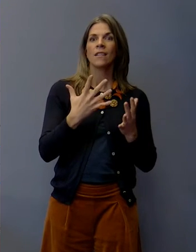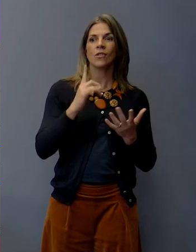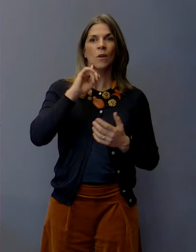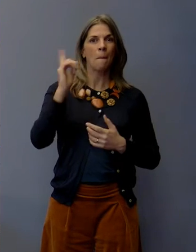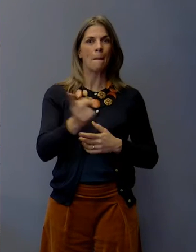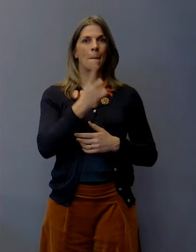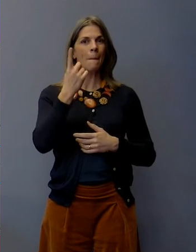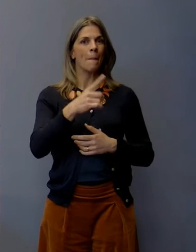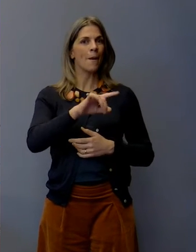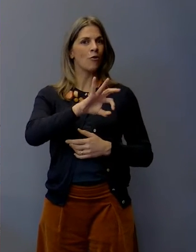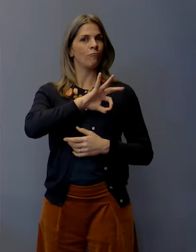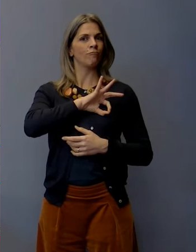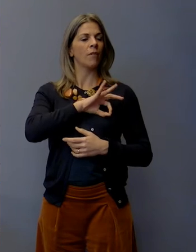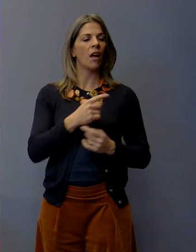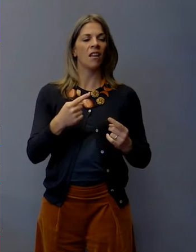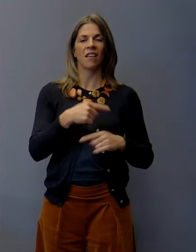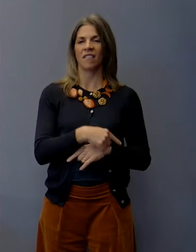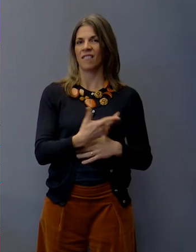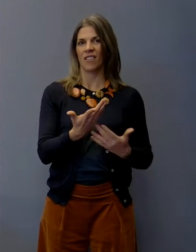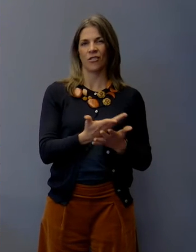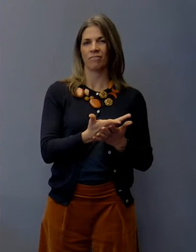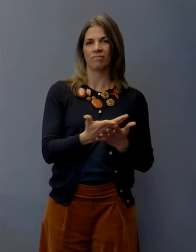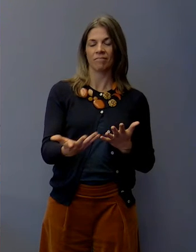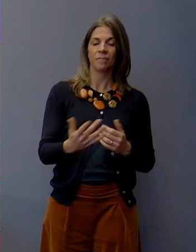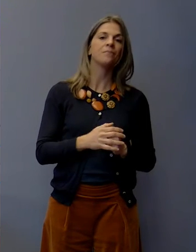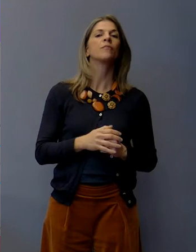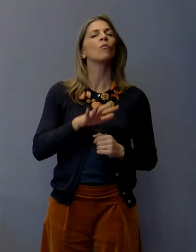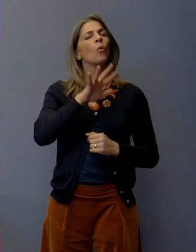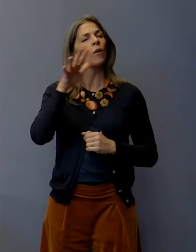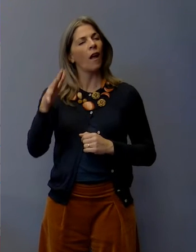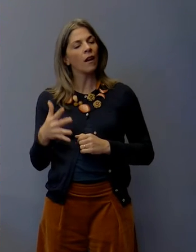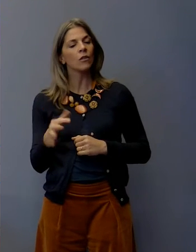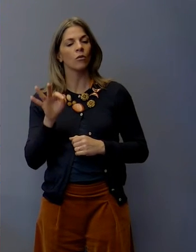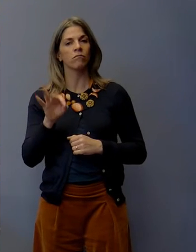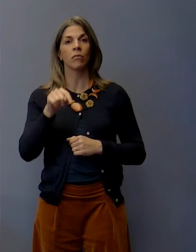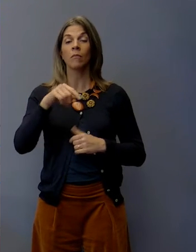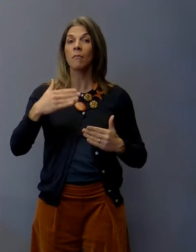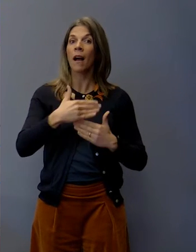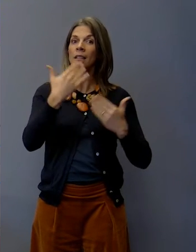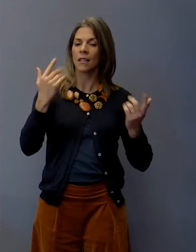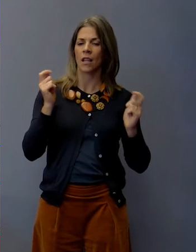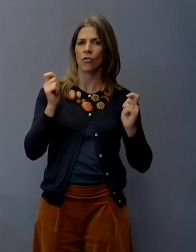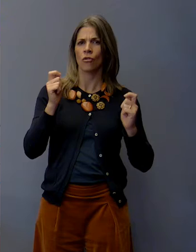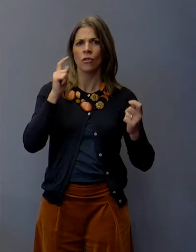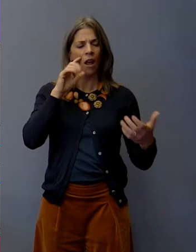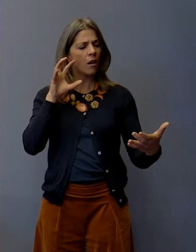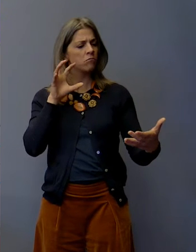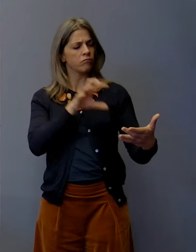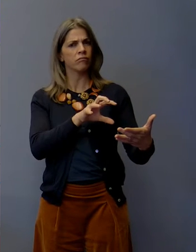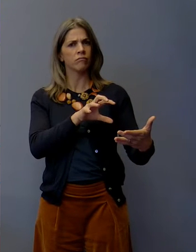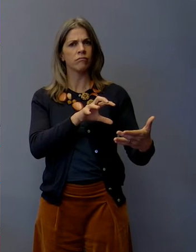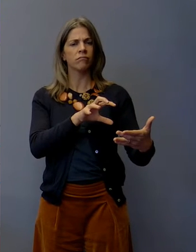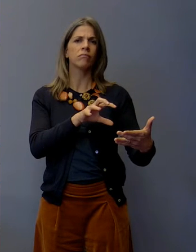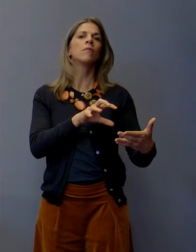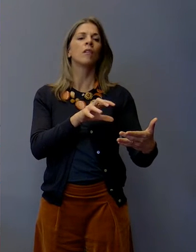elemento questa mattina leggiamo sul giornale dell'ipotesi dell'apertura dell'infn